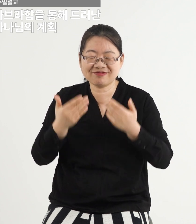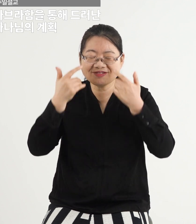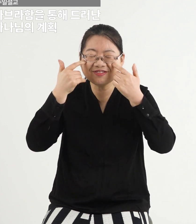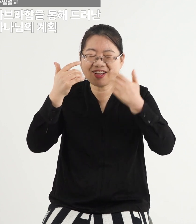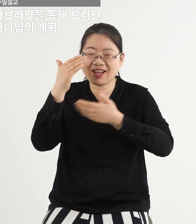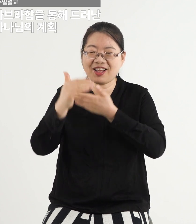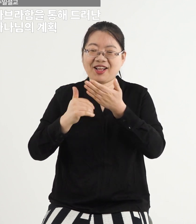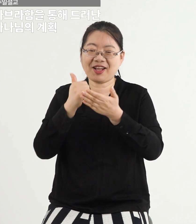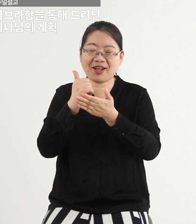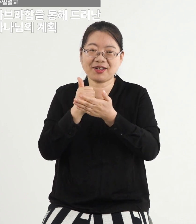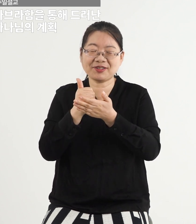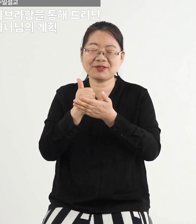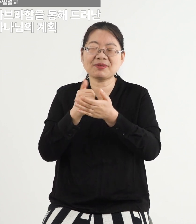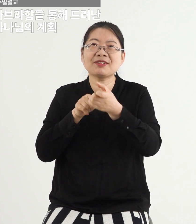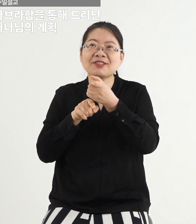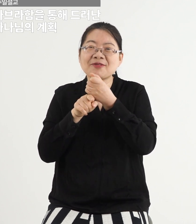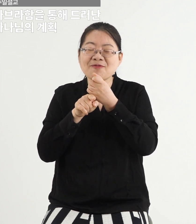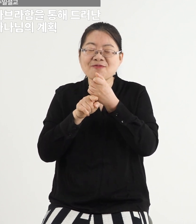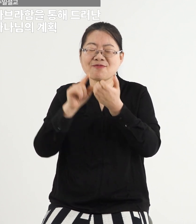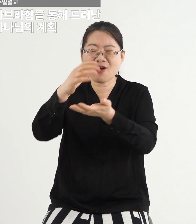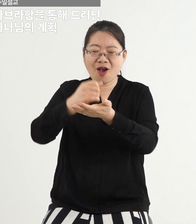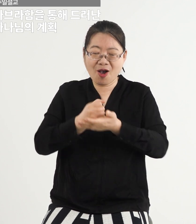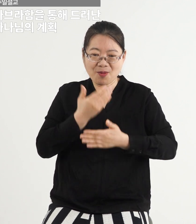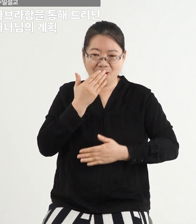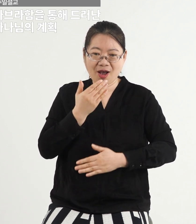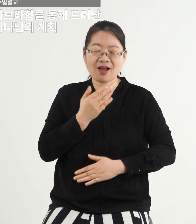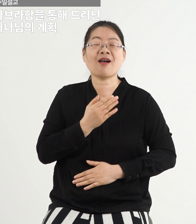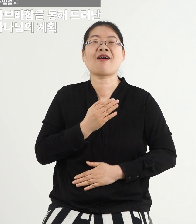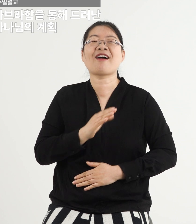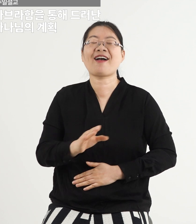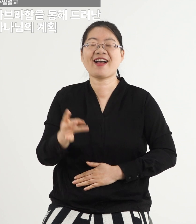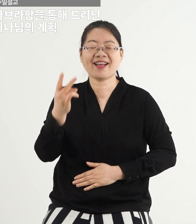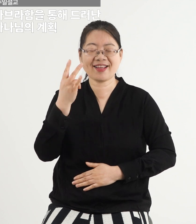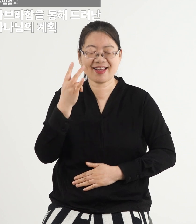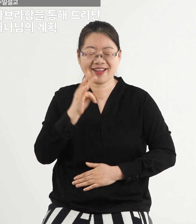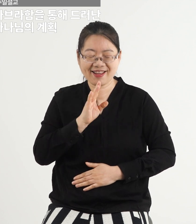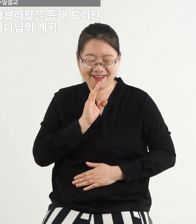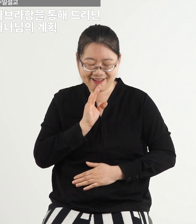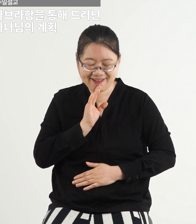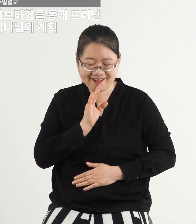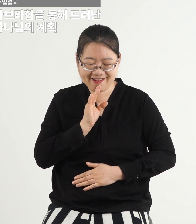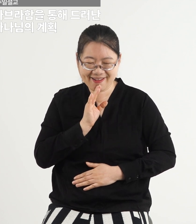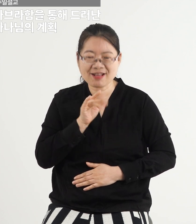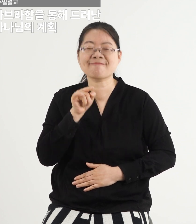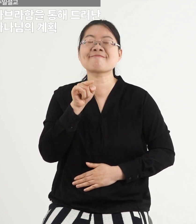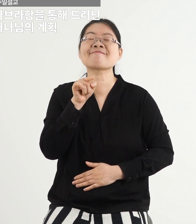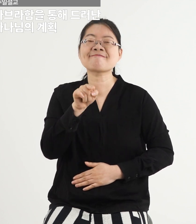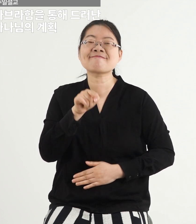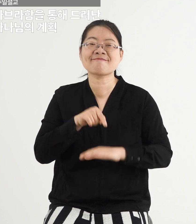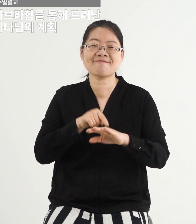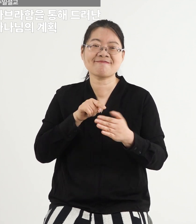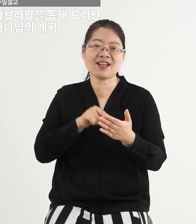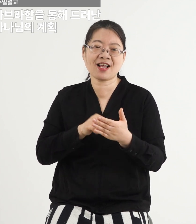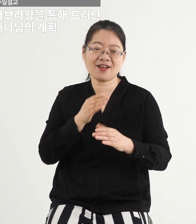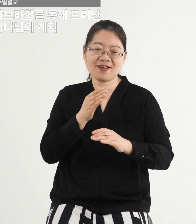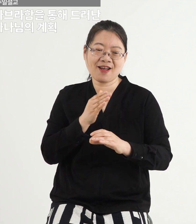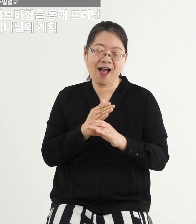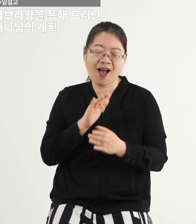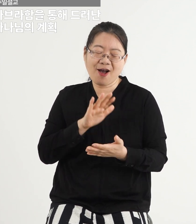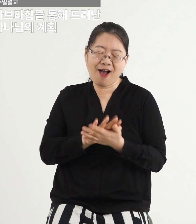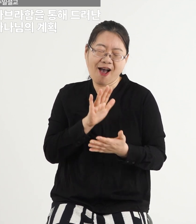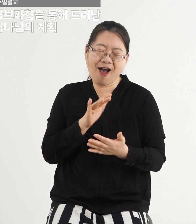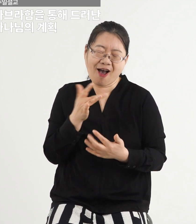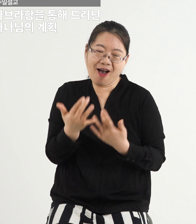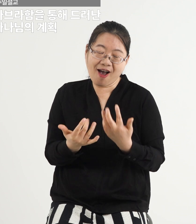하나님의 메시지도 받을 수 있어요. 예스, 맞아, 이거다. 확 마음에 중심에 불이 붙는